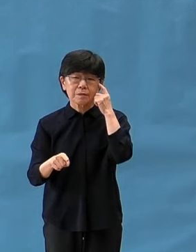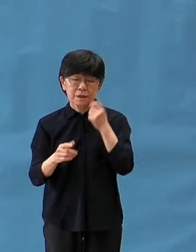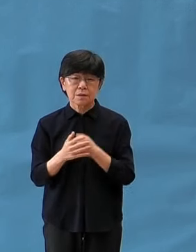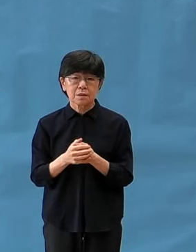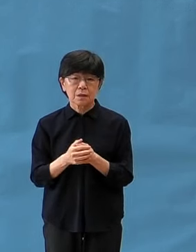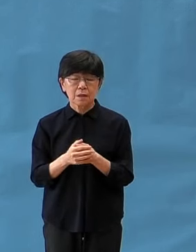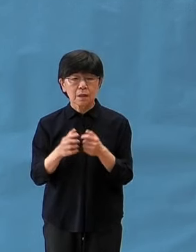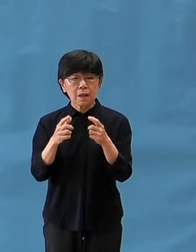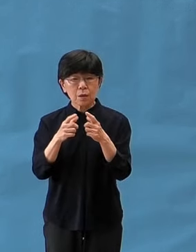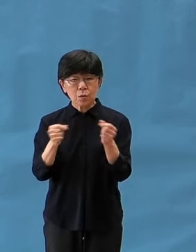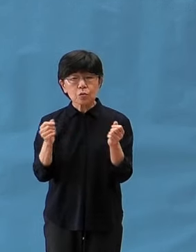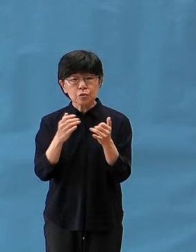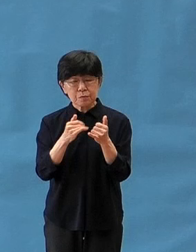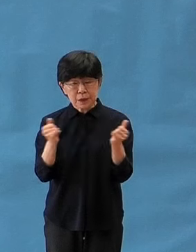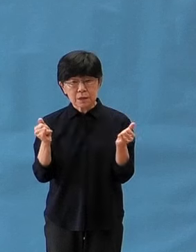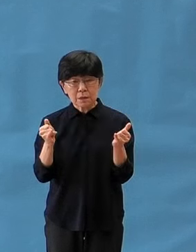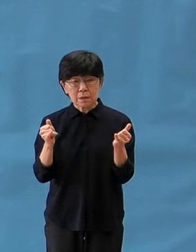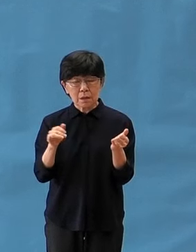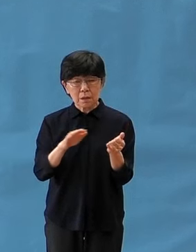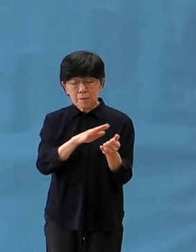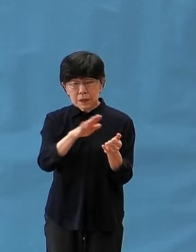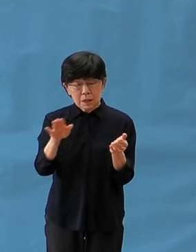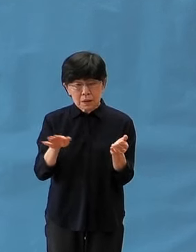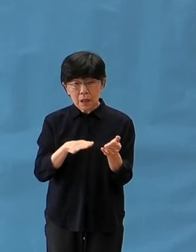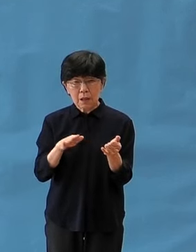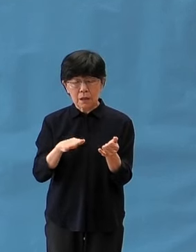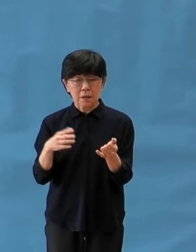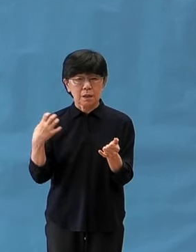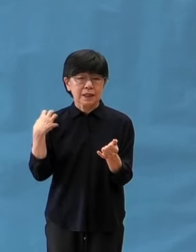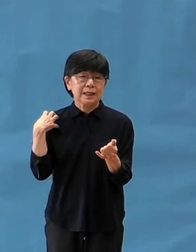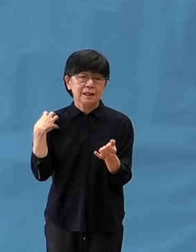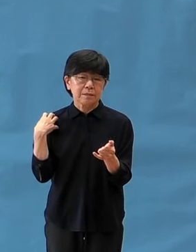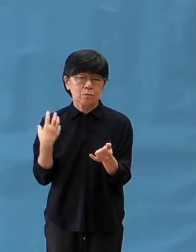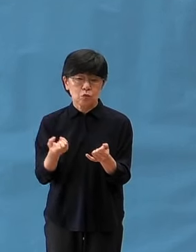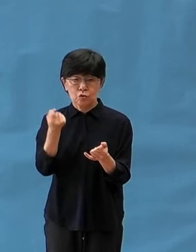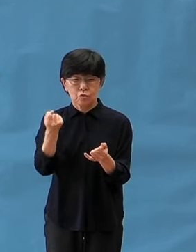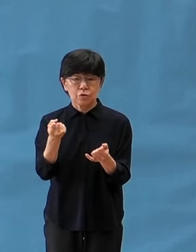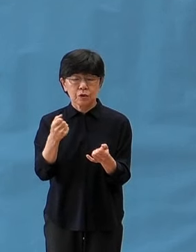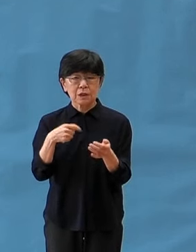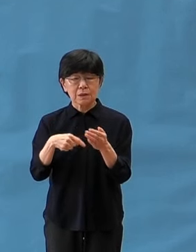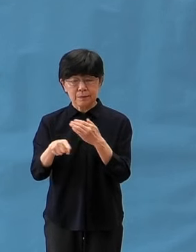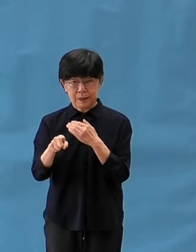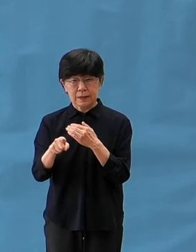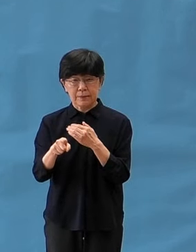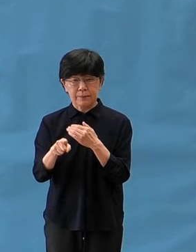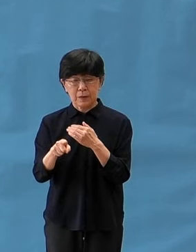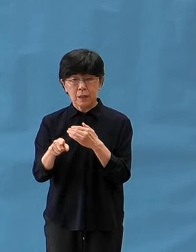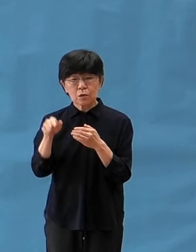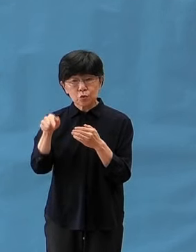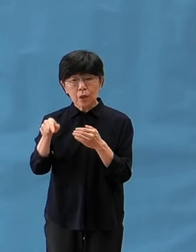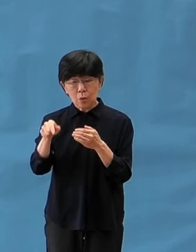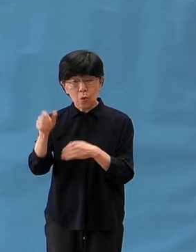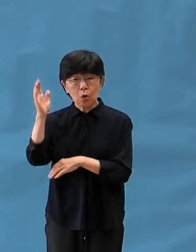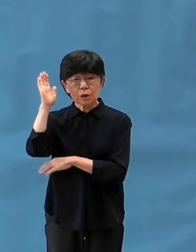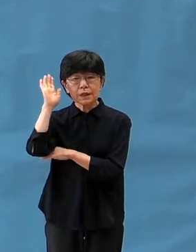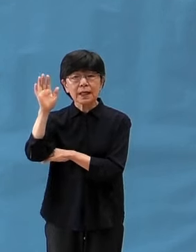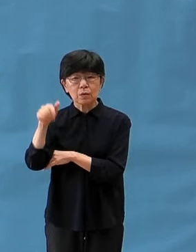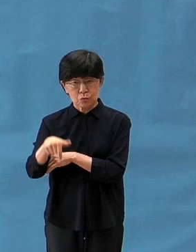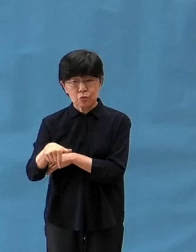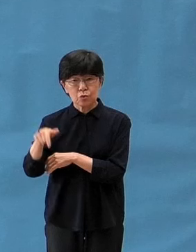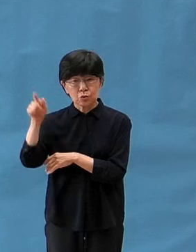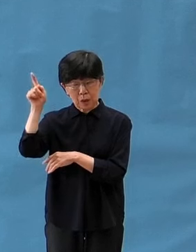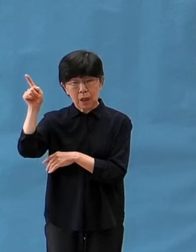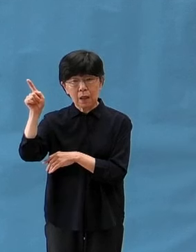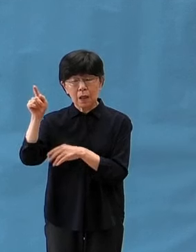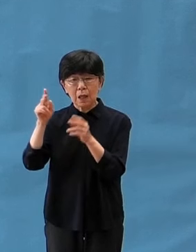国民が、誰が責任を負うかといえば国民全体で、それを政府として課題解決し